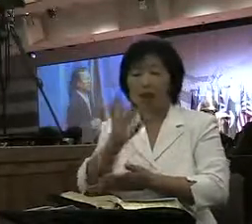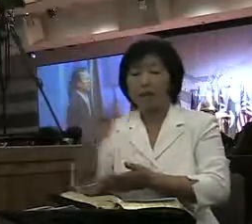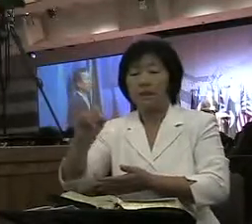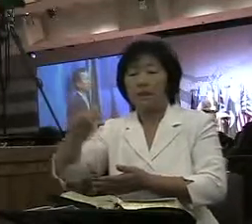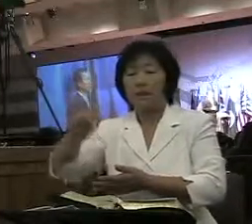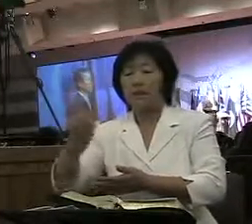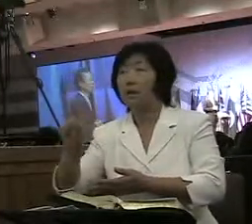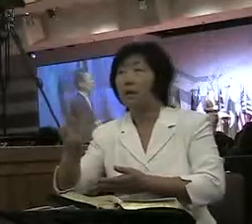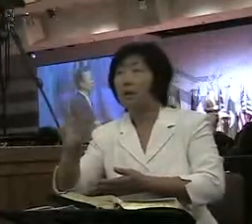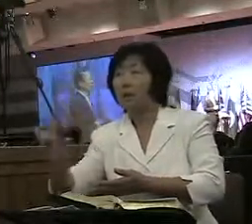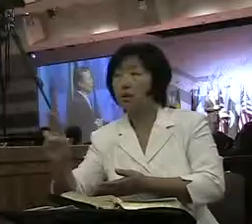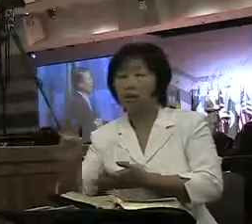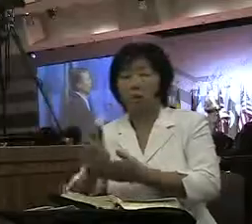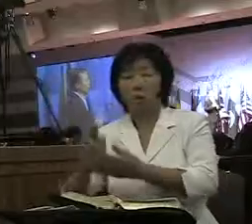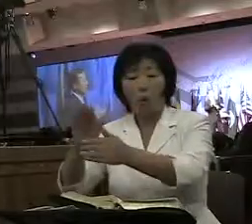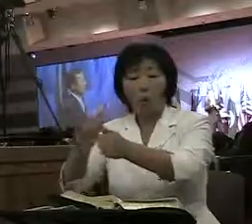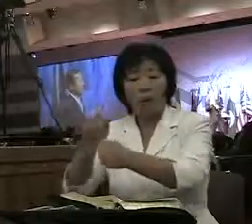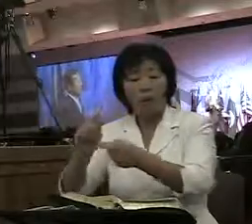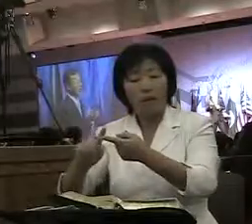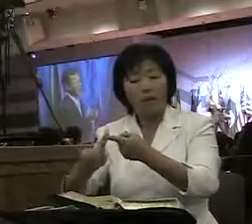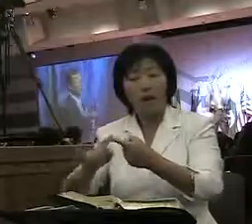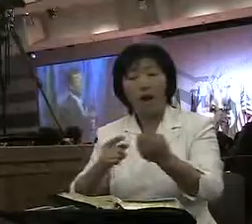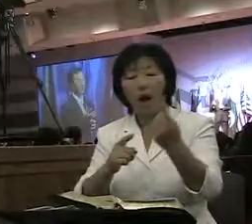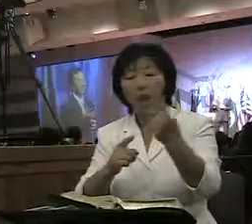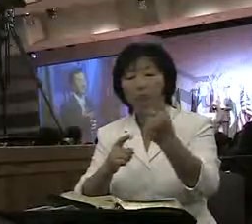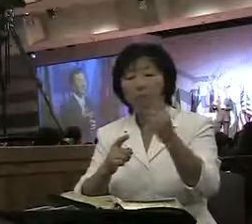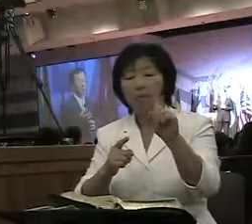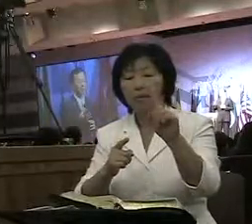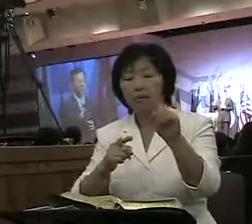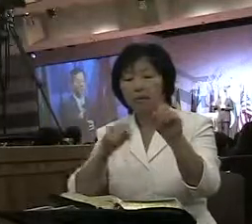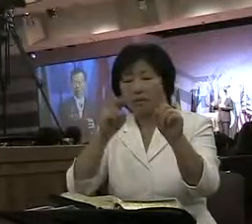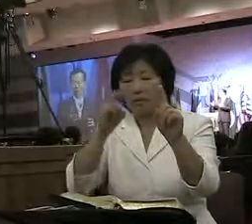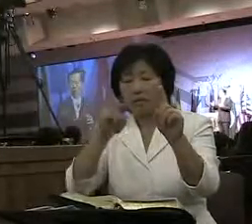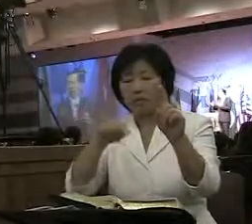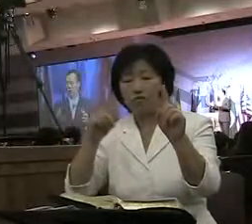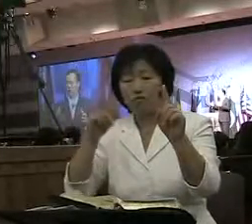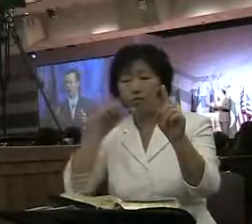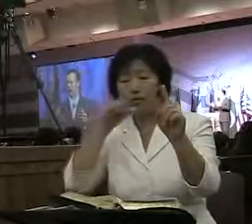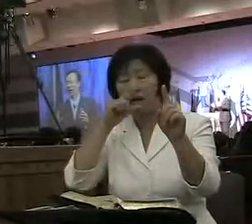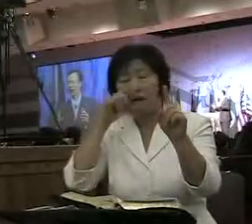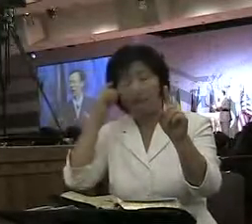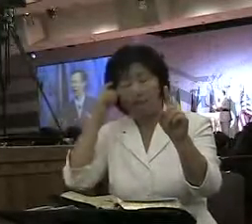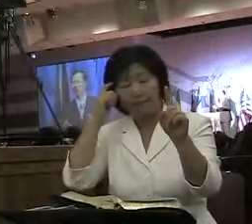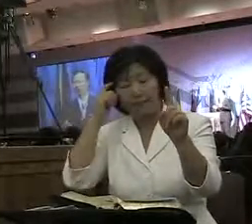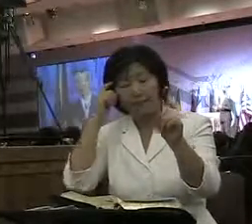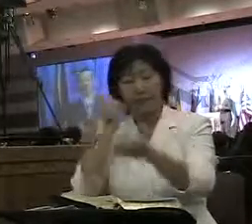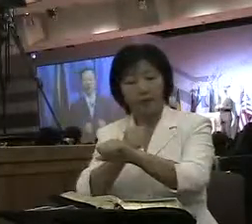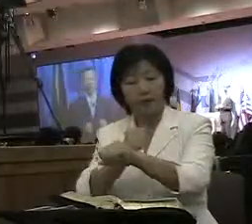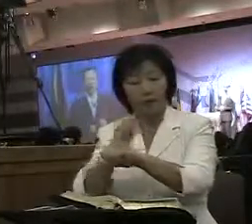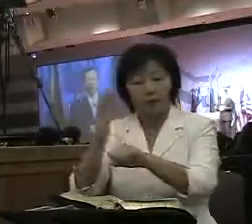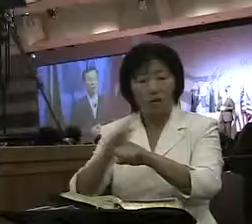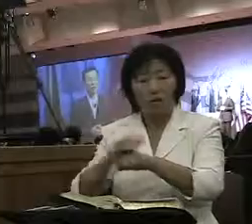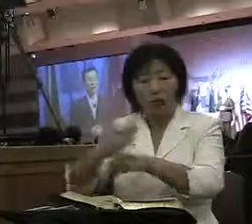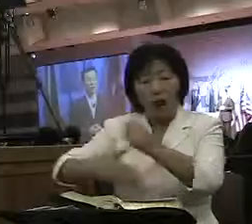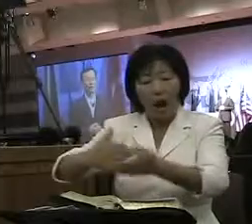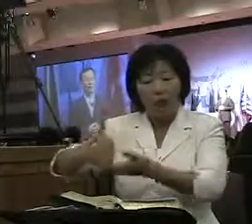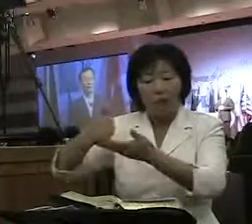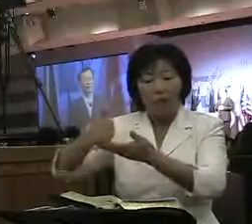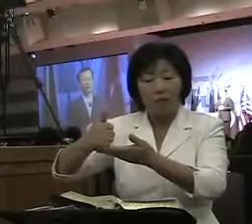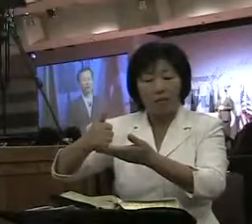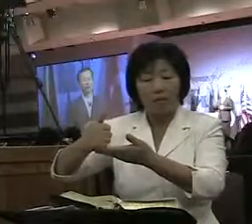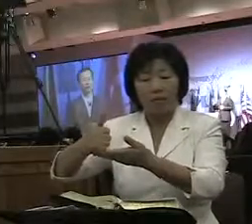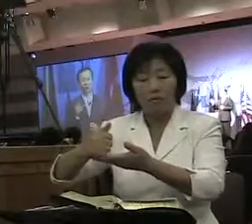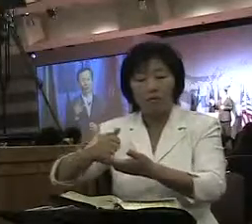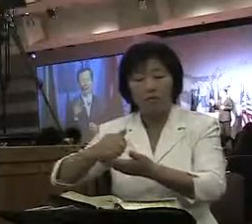이사야의 이 콜링을 우리 한번 같이 묵상하기를 바라는데, 오늘 우리에게도 하나님께서 이러한 콜링을 주시기를